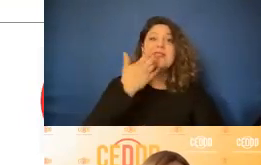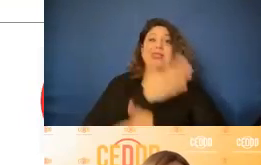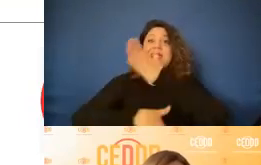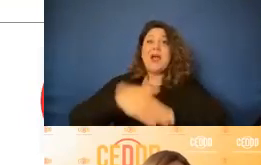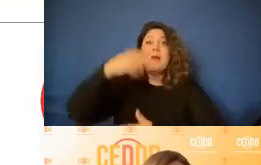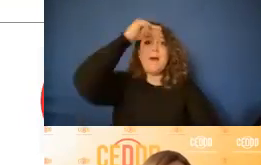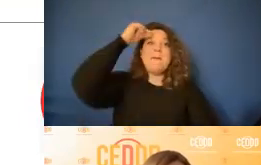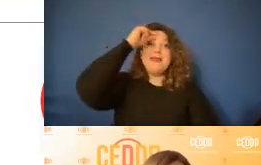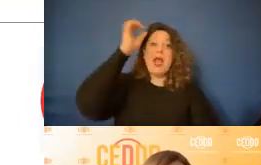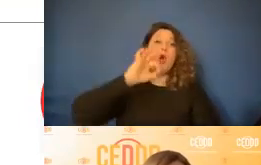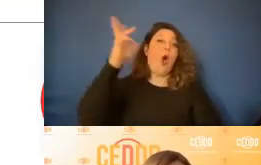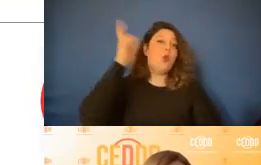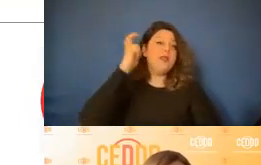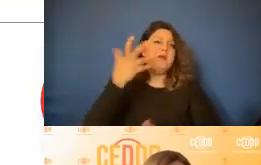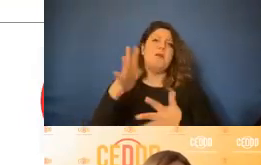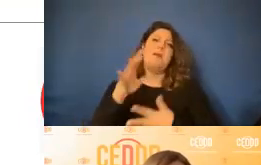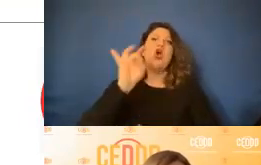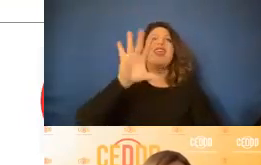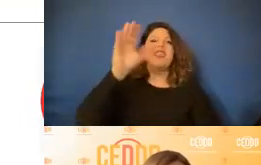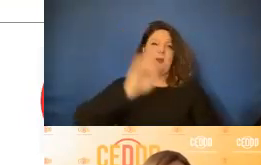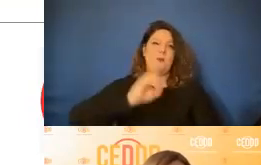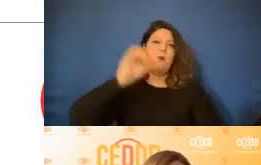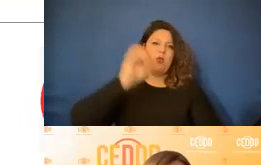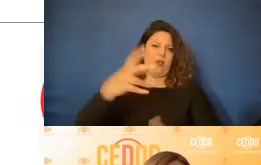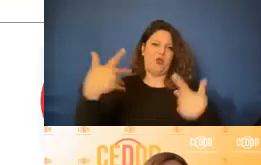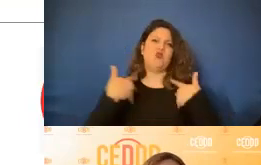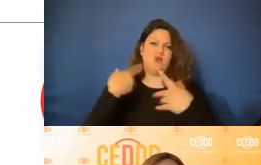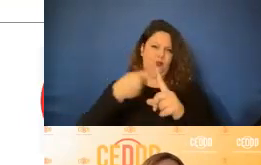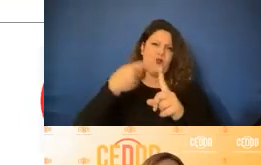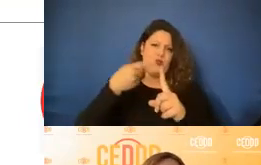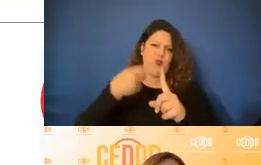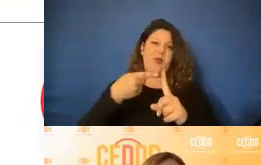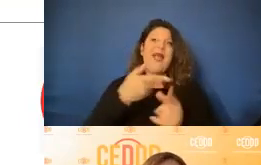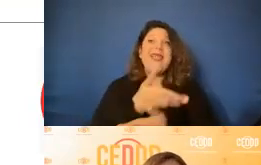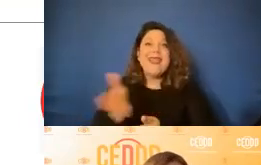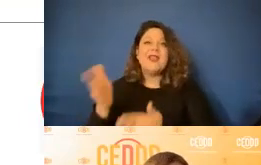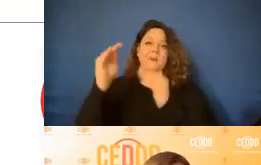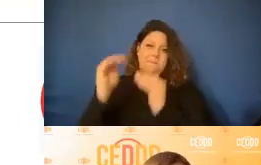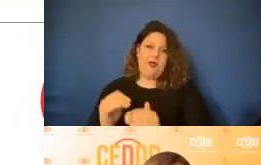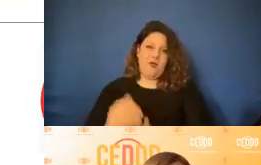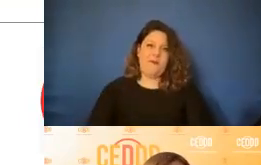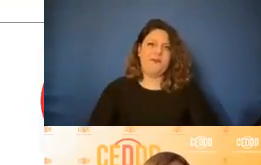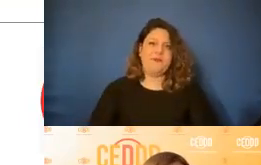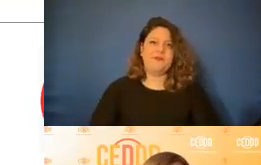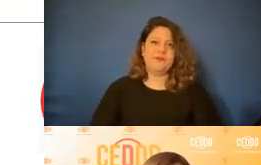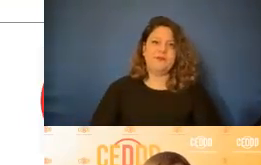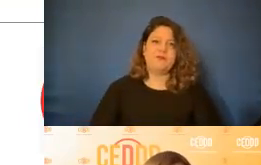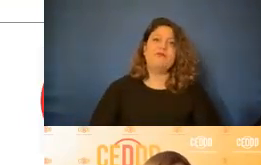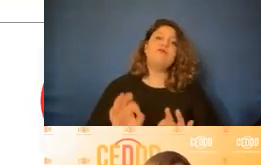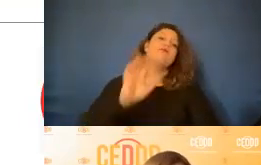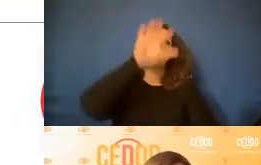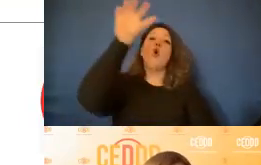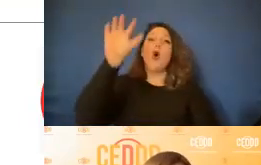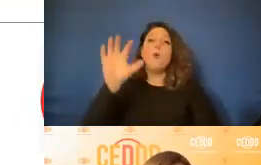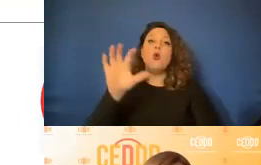mental o auditiva, alrededor del 15%, el resto disminuye. En relación a las comunidades autónomas,